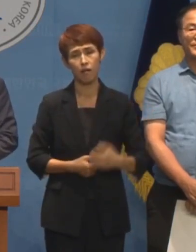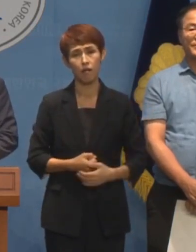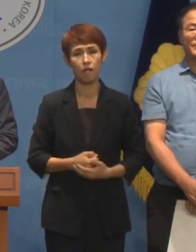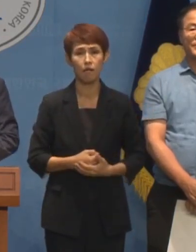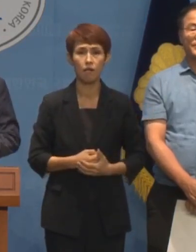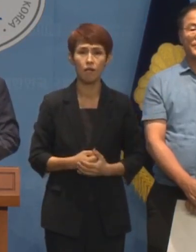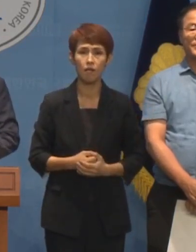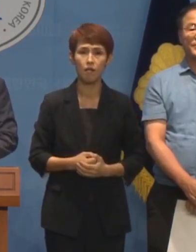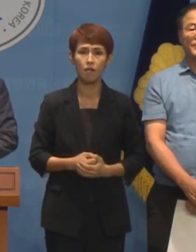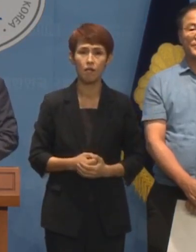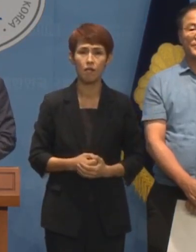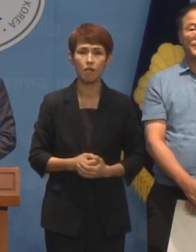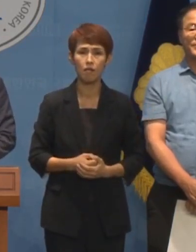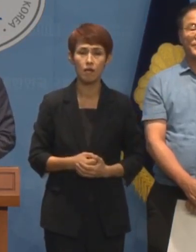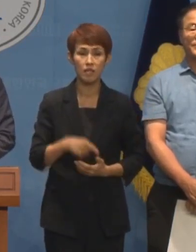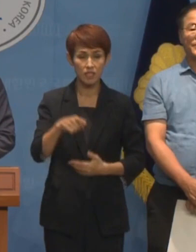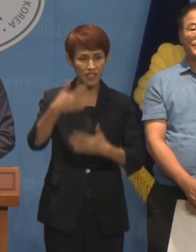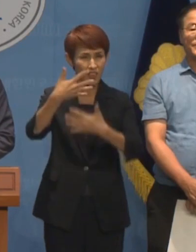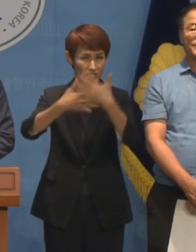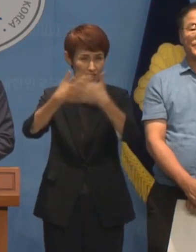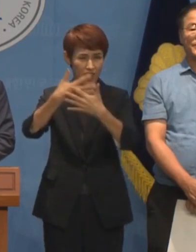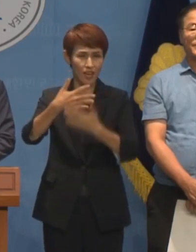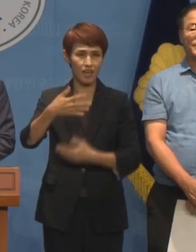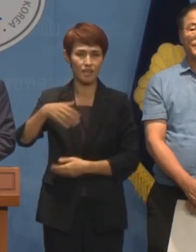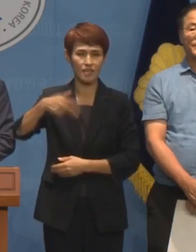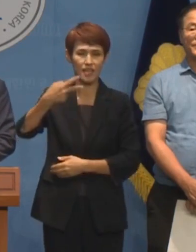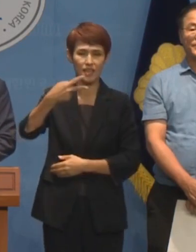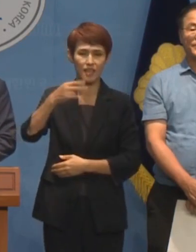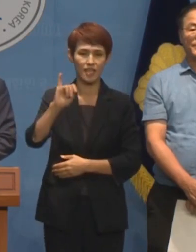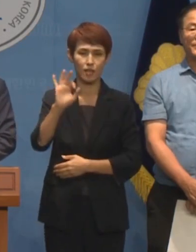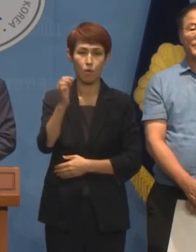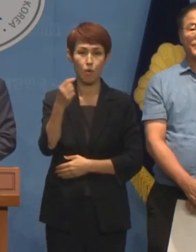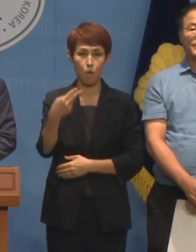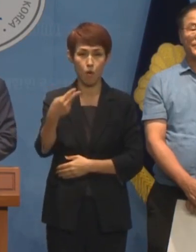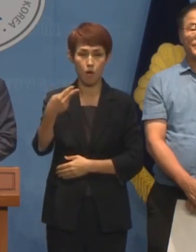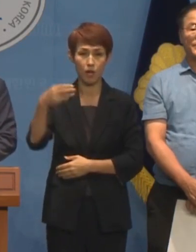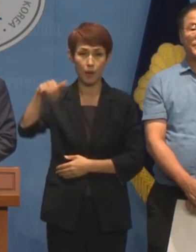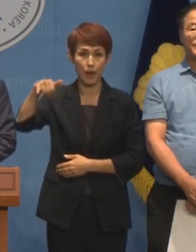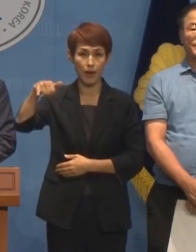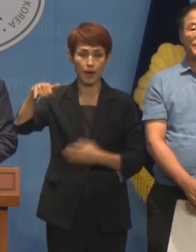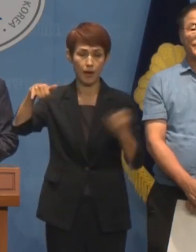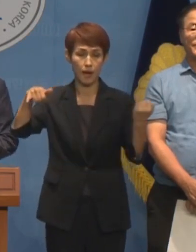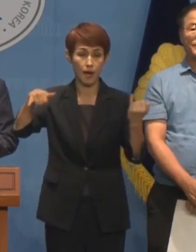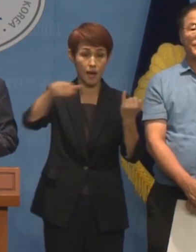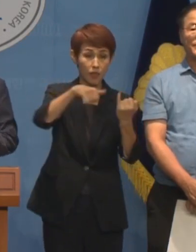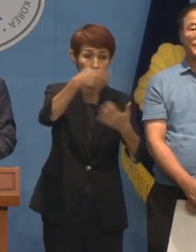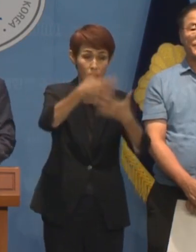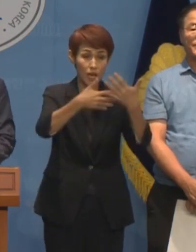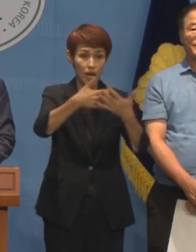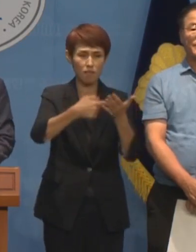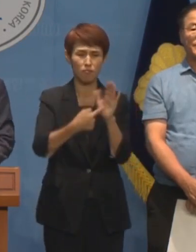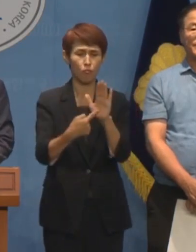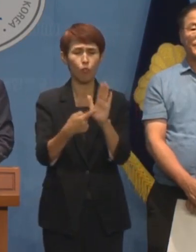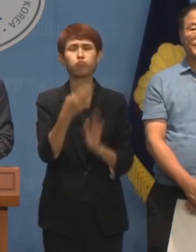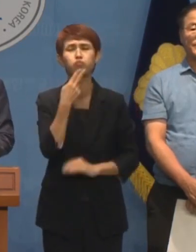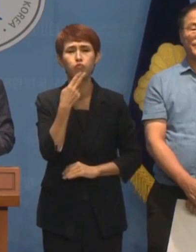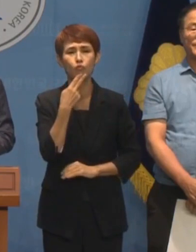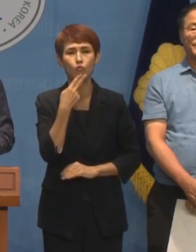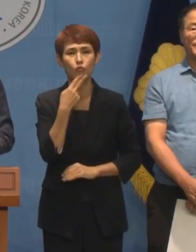내가 그 영상을, 디올백 영상을 공개하지 않고 있다가 양평